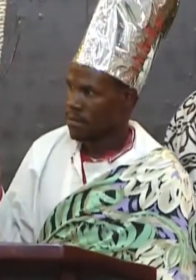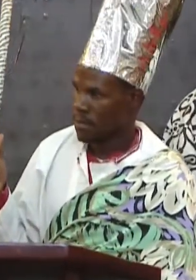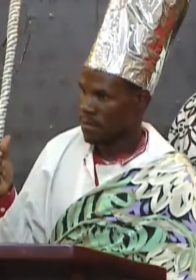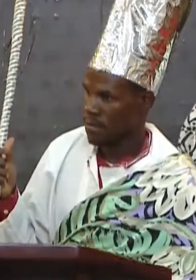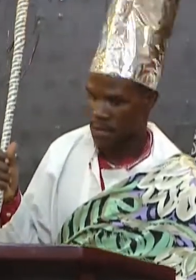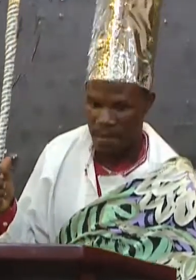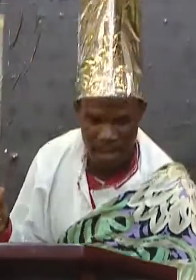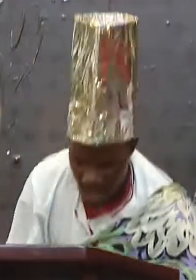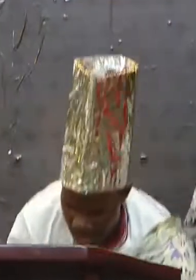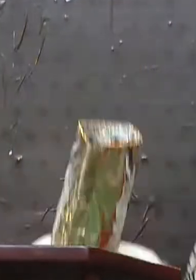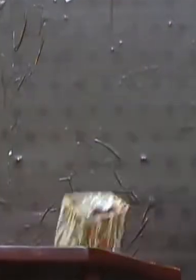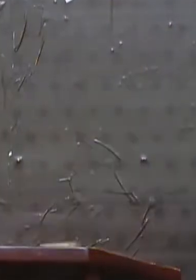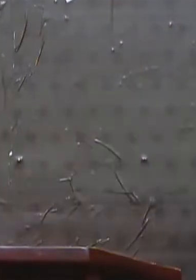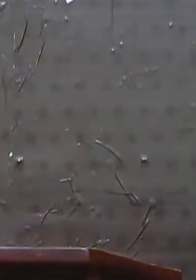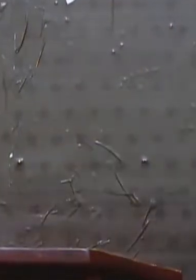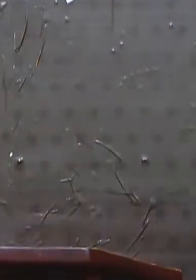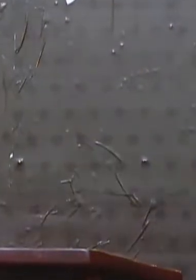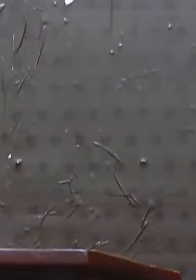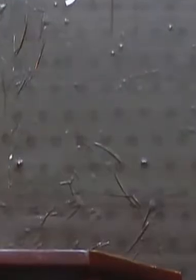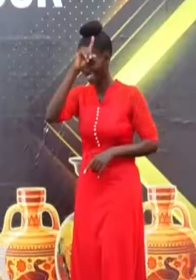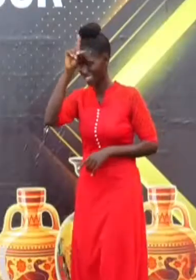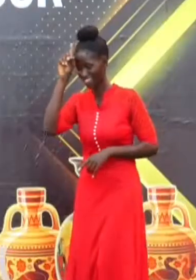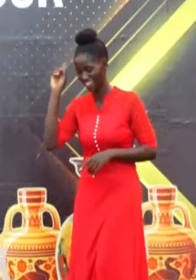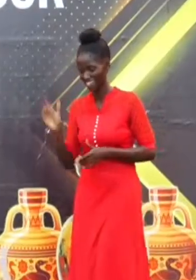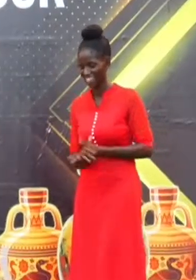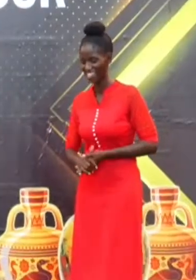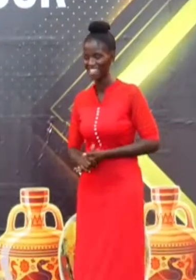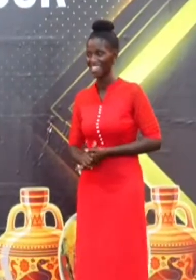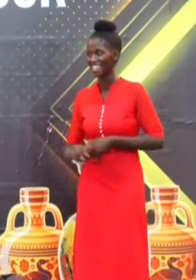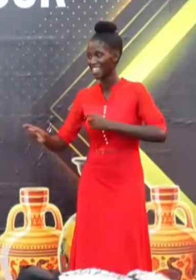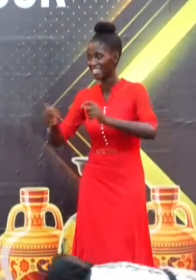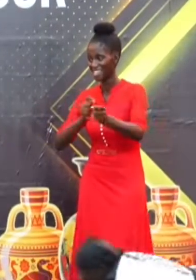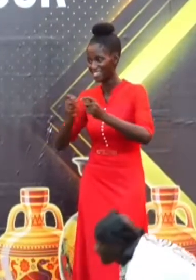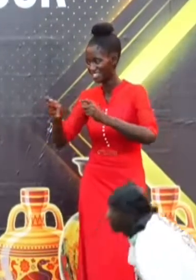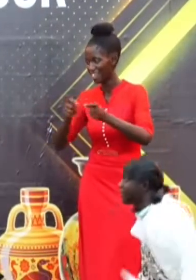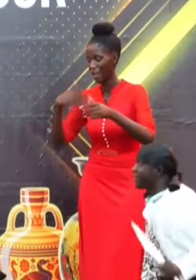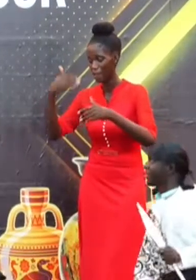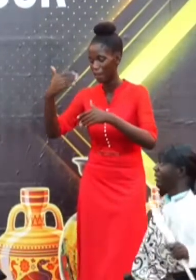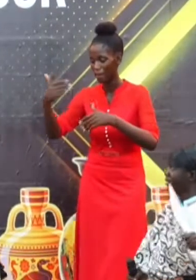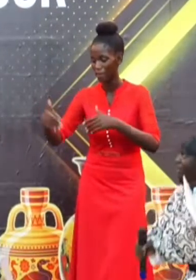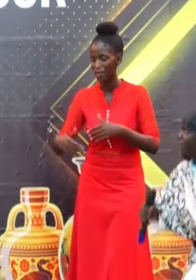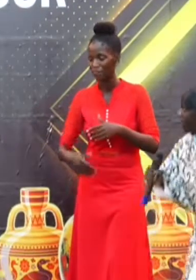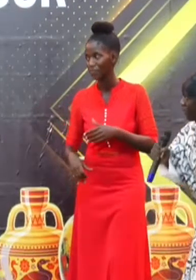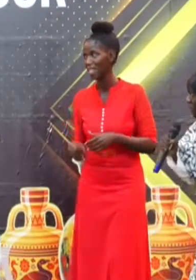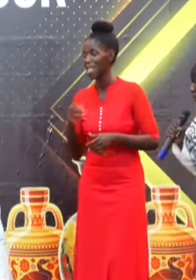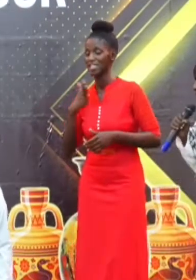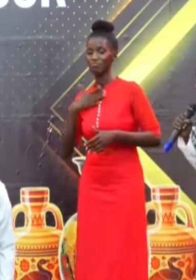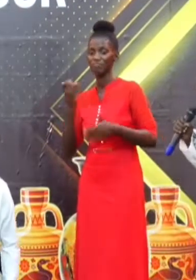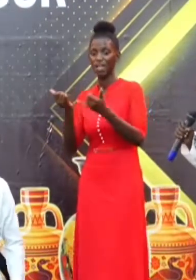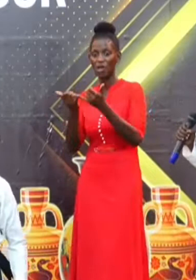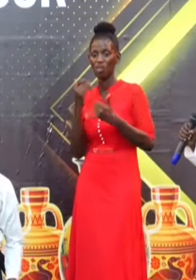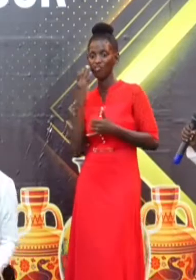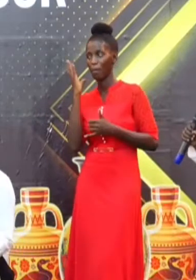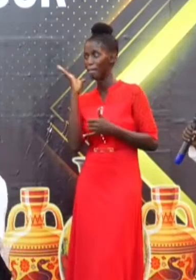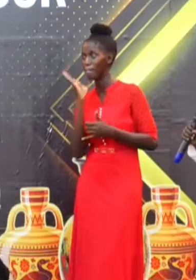obeera omulamu ayikabaka akaswero ofuga obumedi n'obuperusi basute mubi mulungi